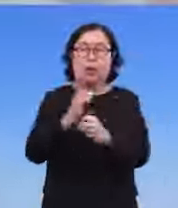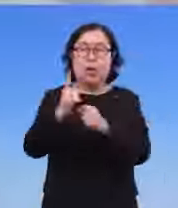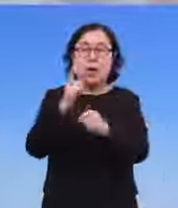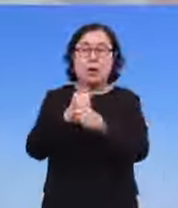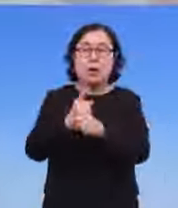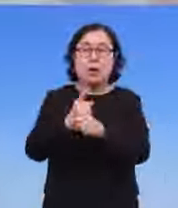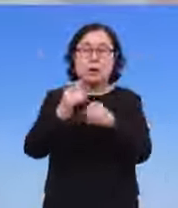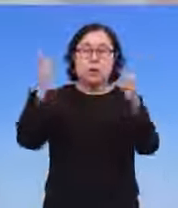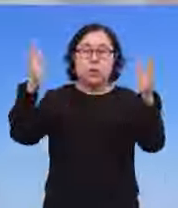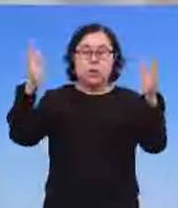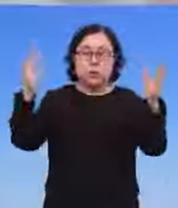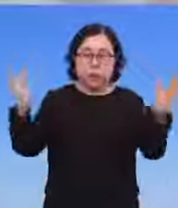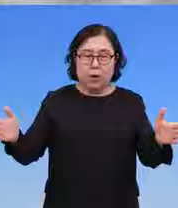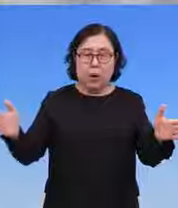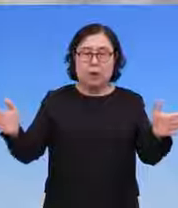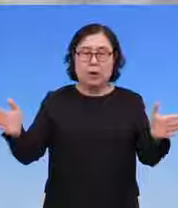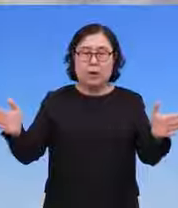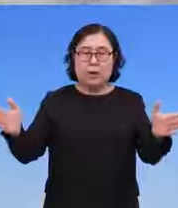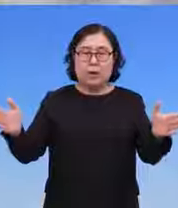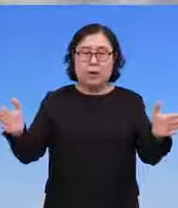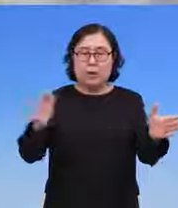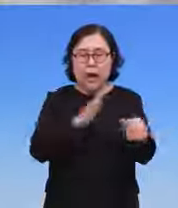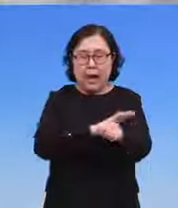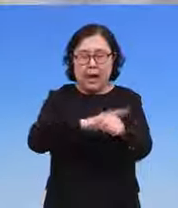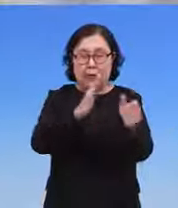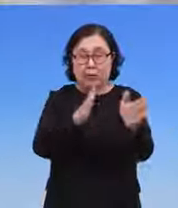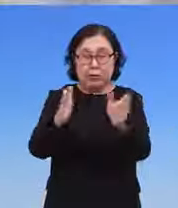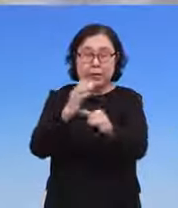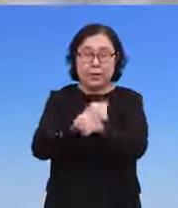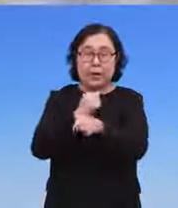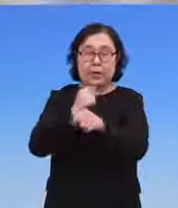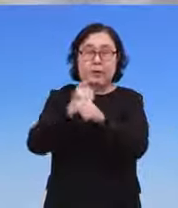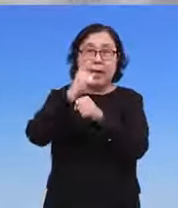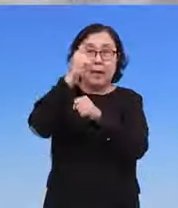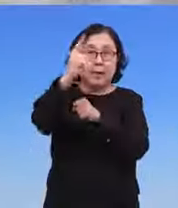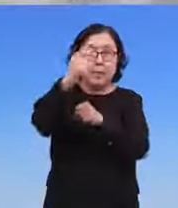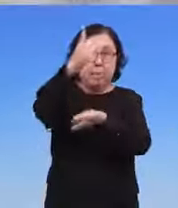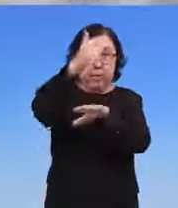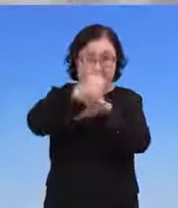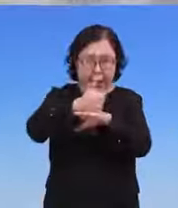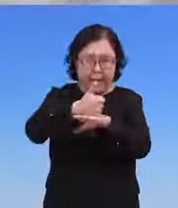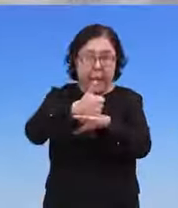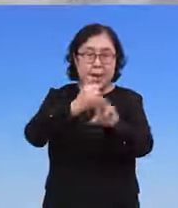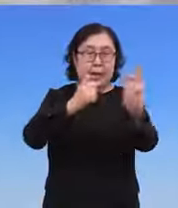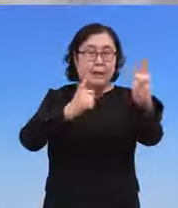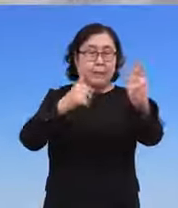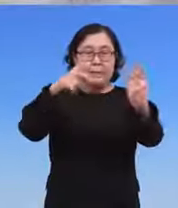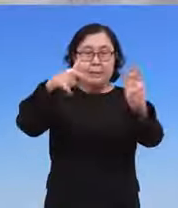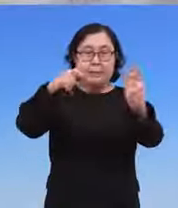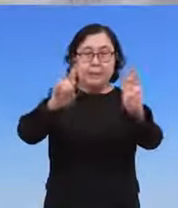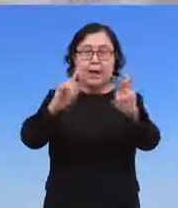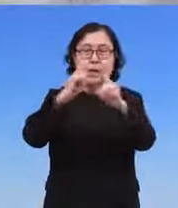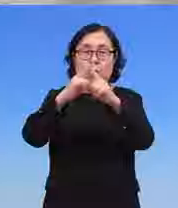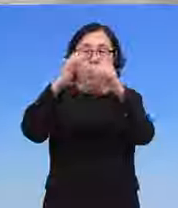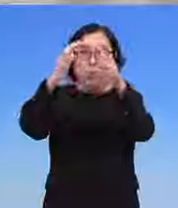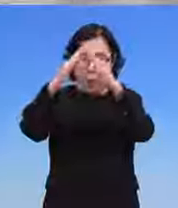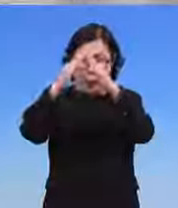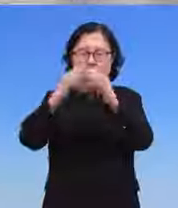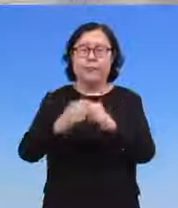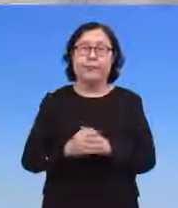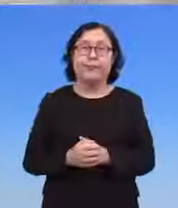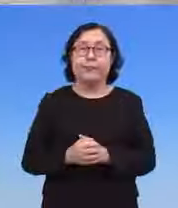늘리고요. 그리고 1년간의 과도기를 거친 다음에 내년 연말에 이제 30개 교회가 다 이제 분립을 하게